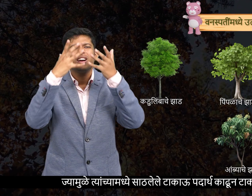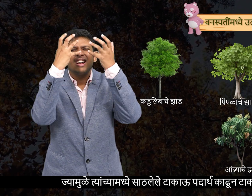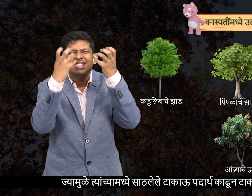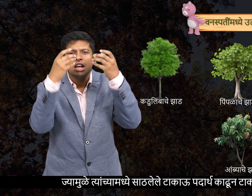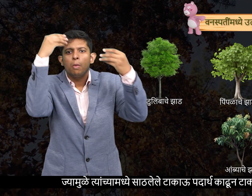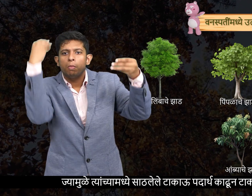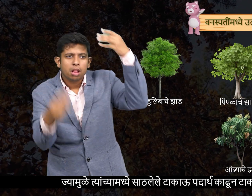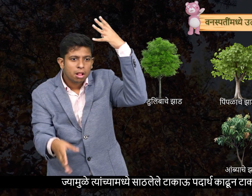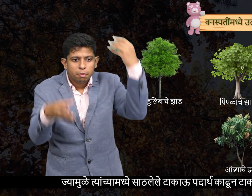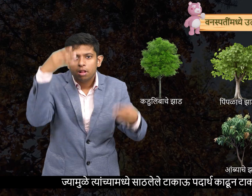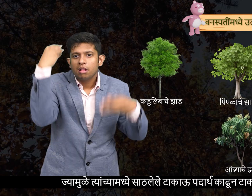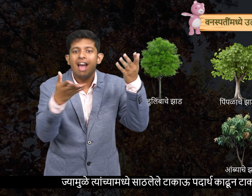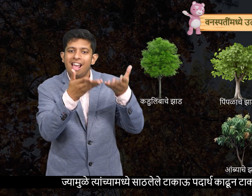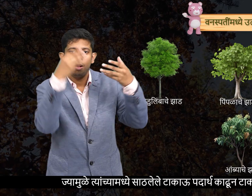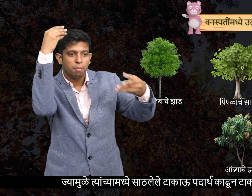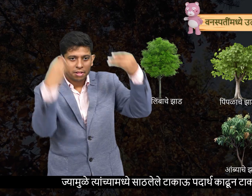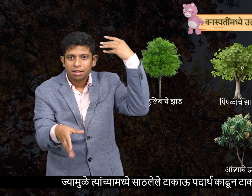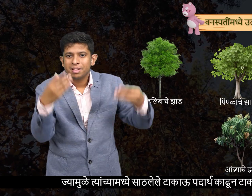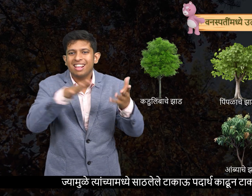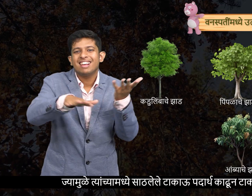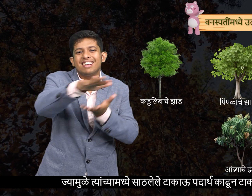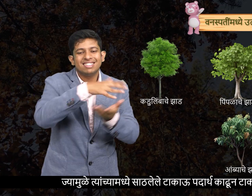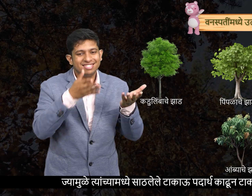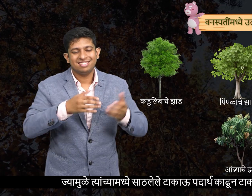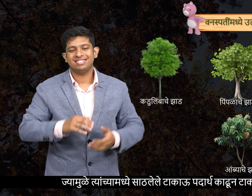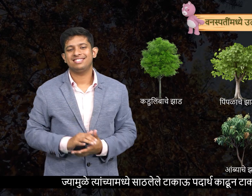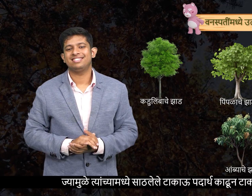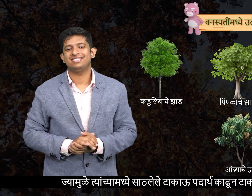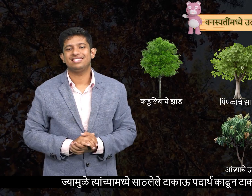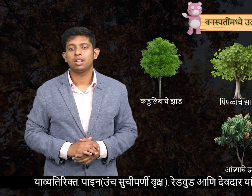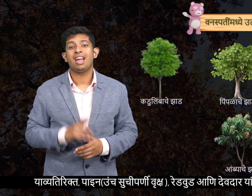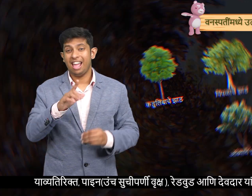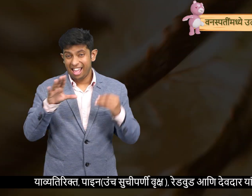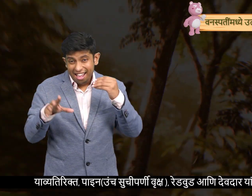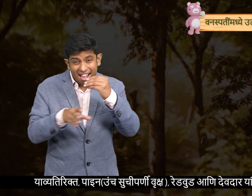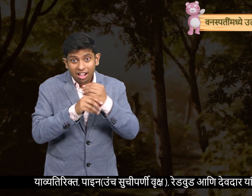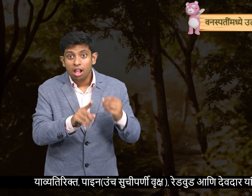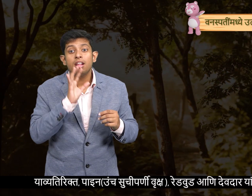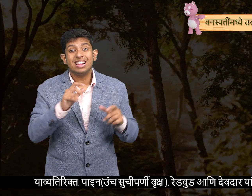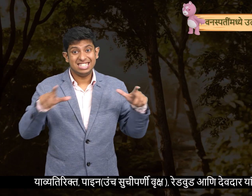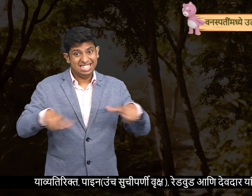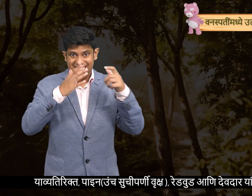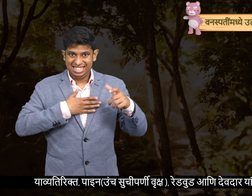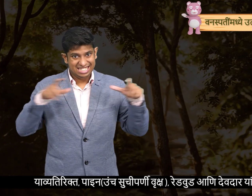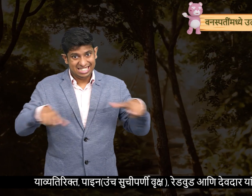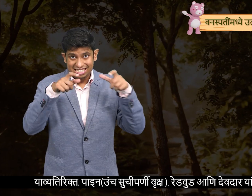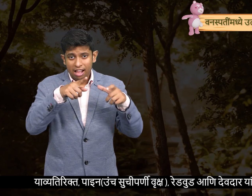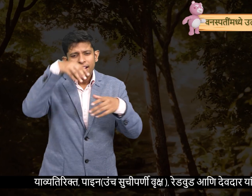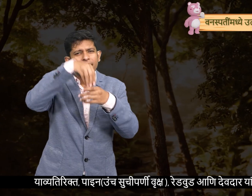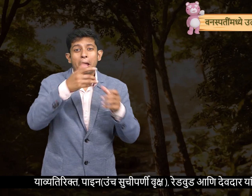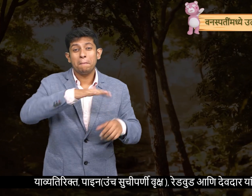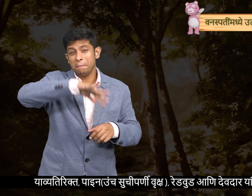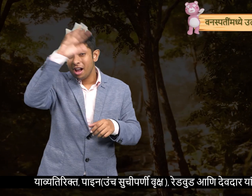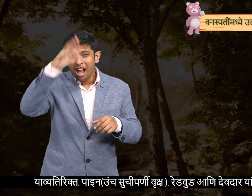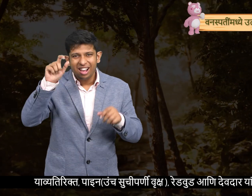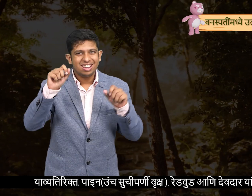त्यांच्यामध्ये साठलेले टाकाऊ पदार्थ काढून टाकले जातात. या व्यतिरिक्त पाईन,